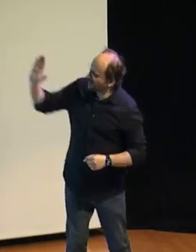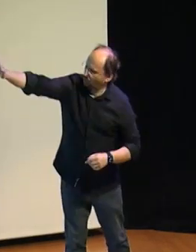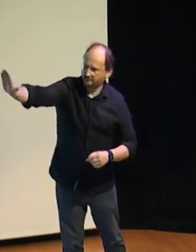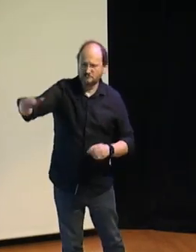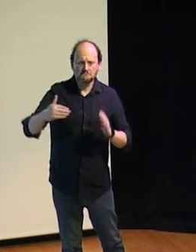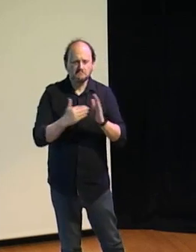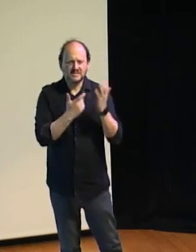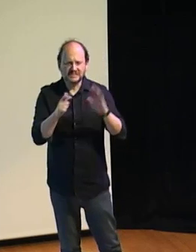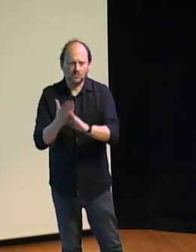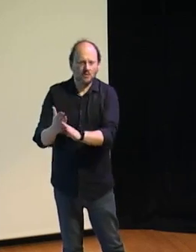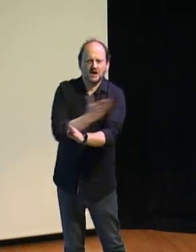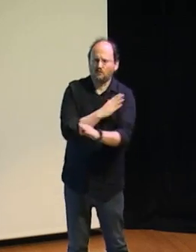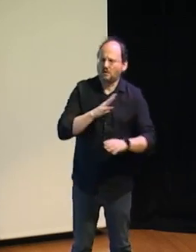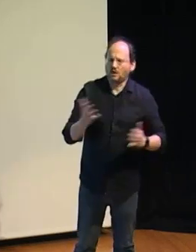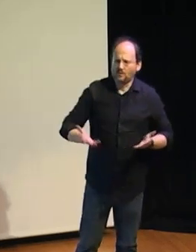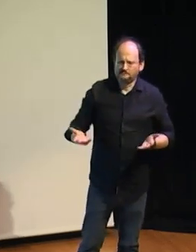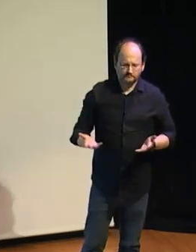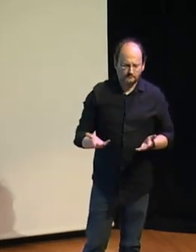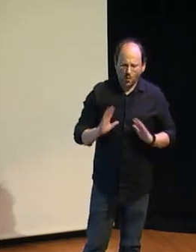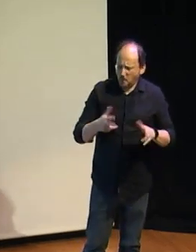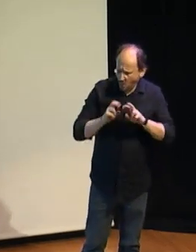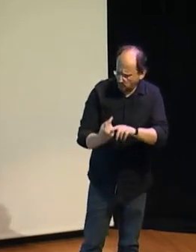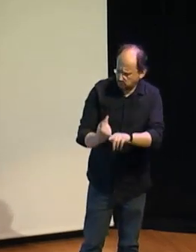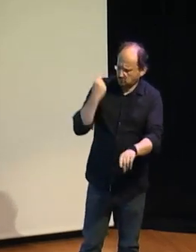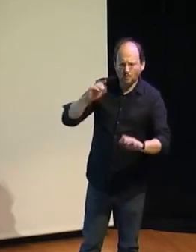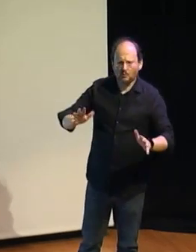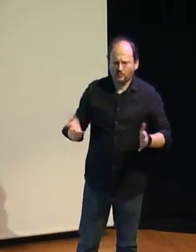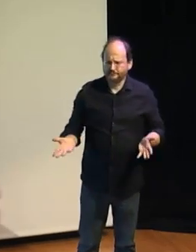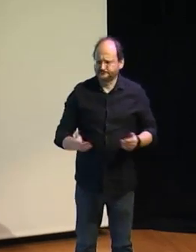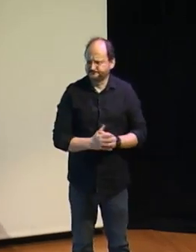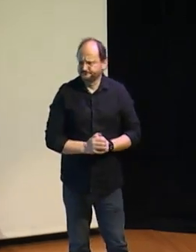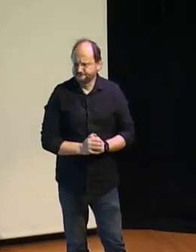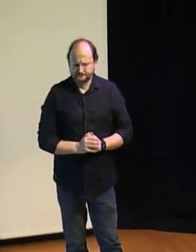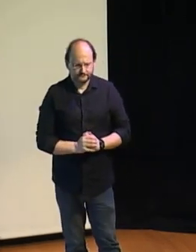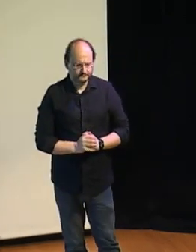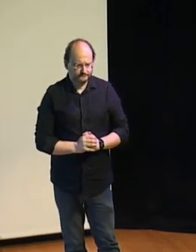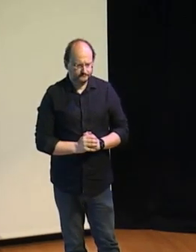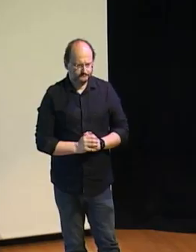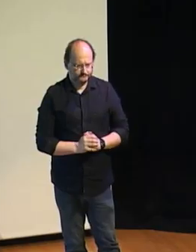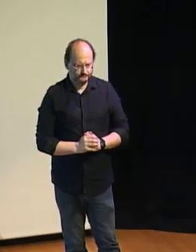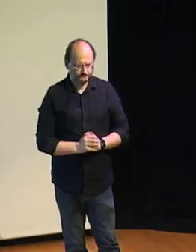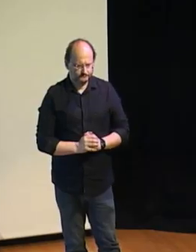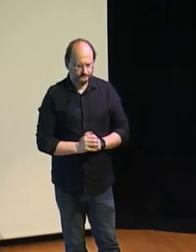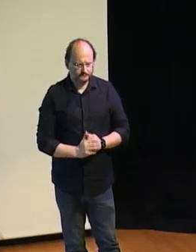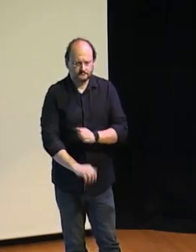Maintenant, si je reviens un petit peu en arrière, à l'extrémité gauche de la diapositive, comment finalement est-ce qu'on a pu faire ces recherches pour arriver